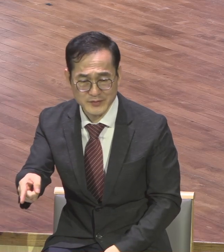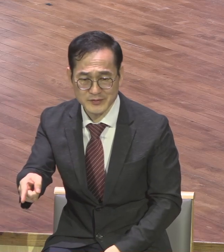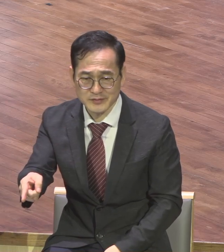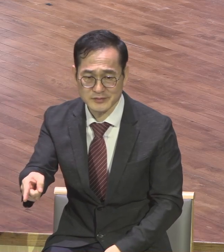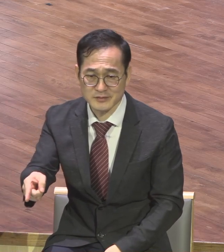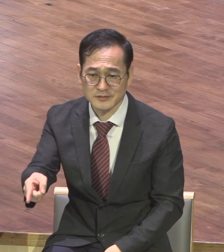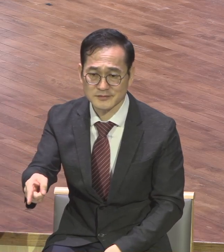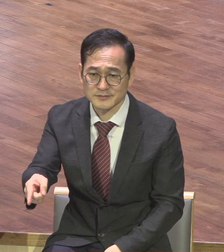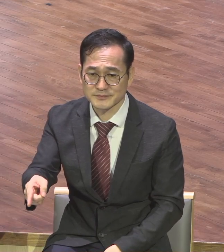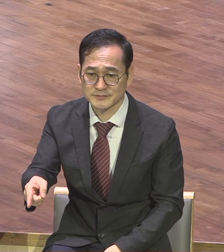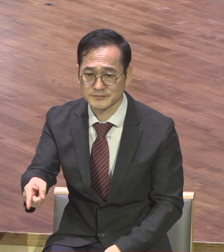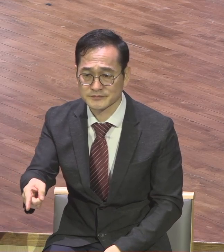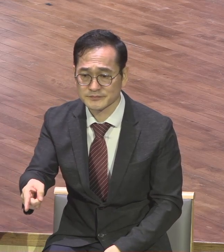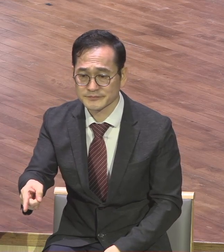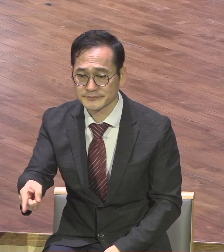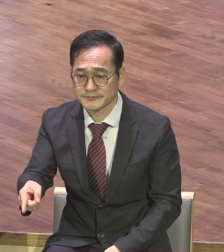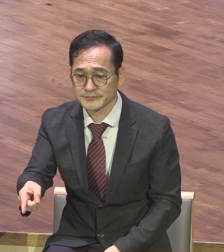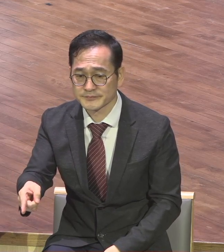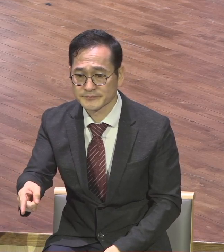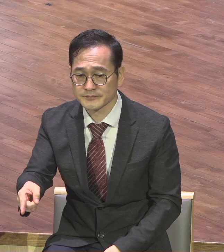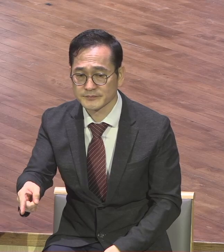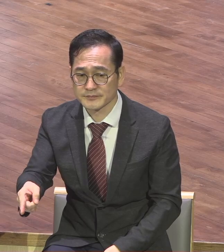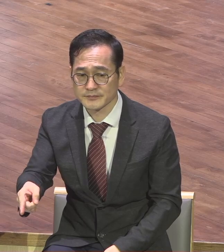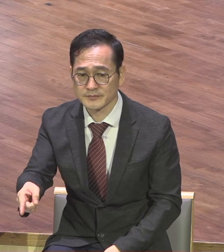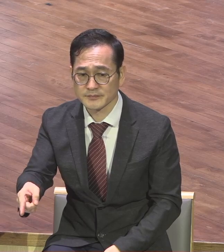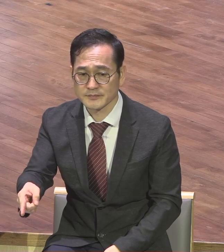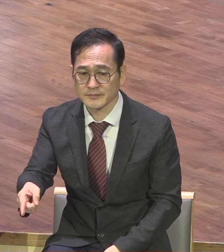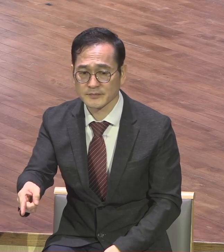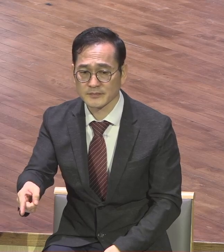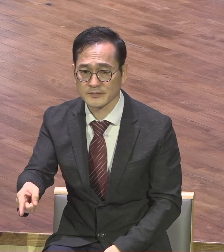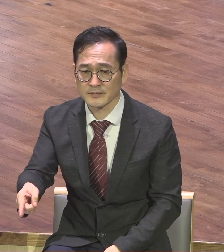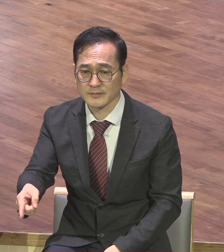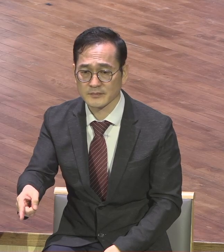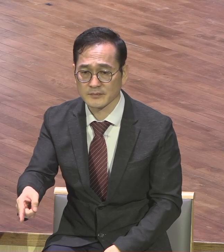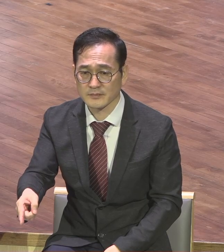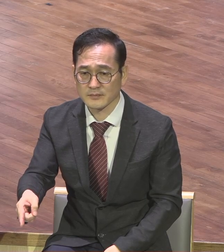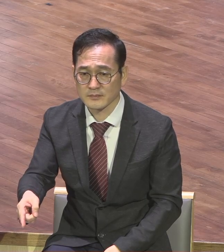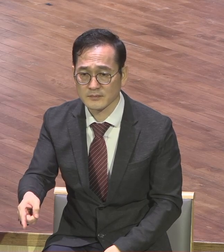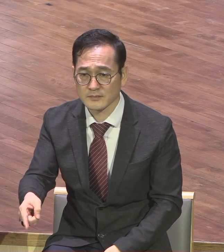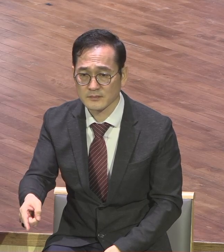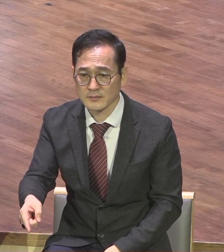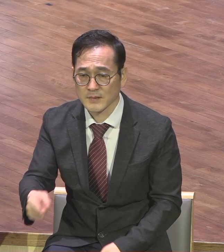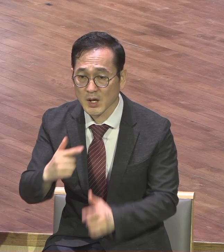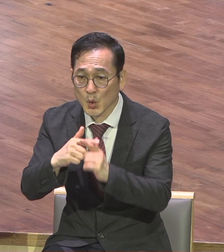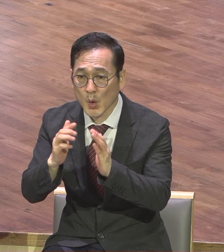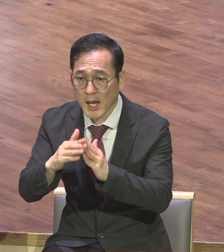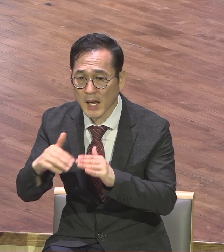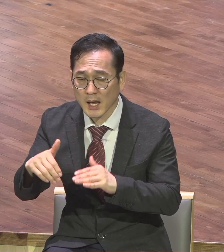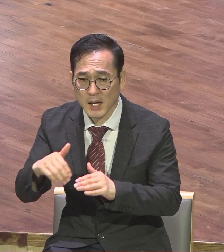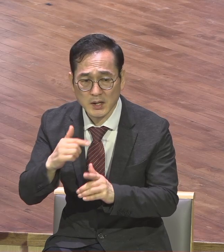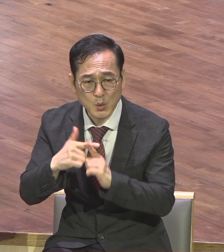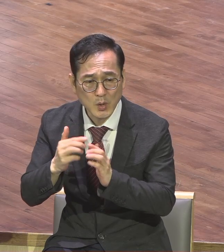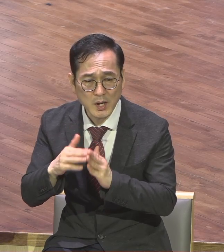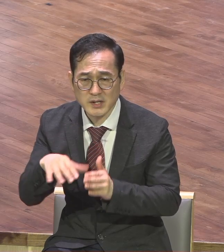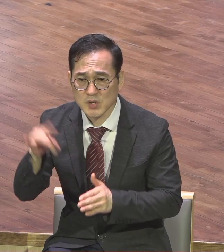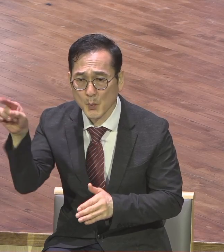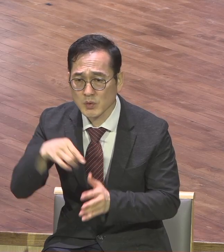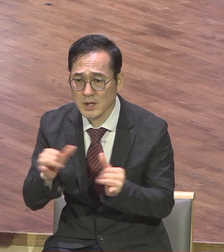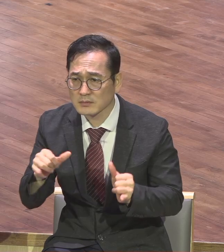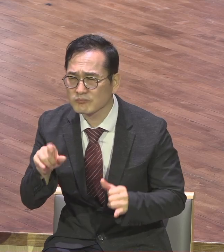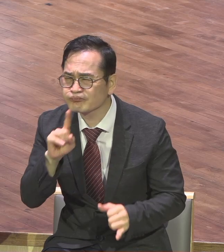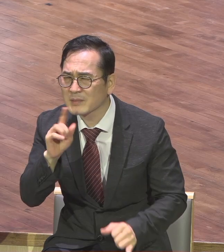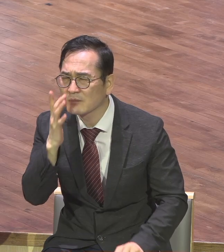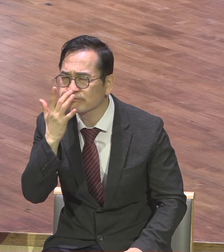있어요. 이 부분은요 신앙생활 오래 하신 분들은 이해할 수 있지만 새가족들은 이해하기 쉽지 않아요. 이 부분은